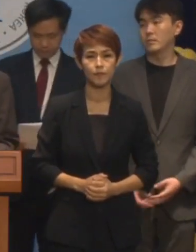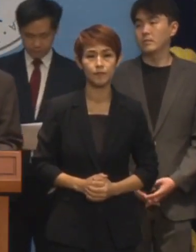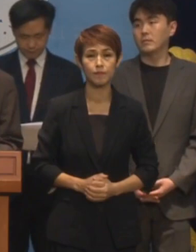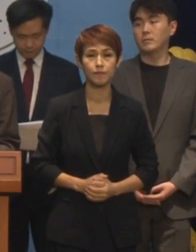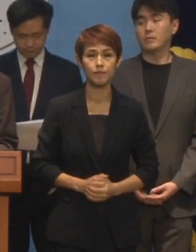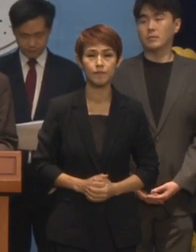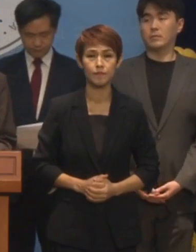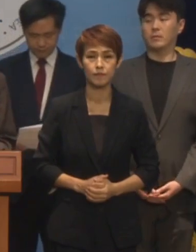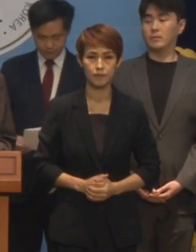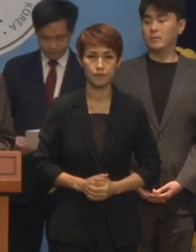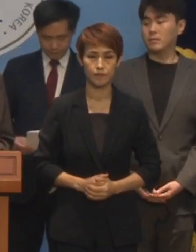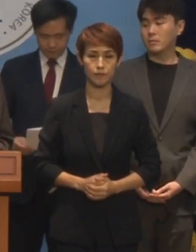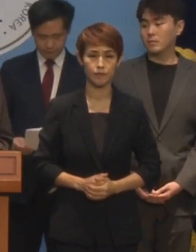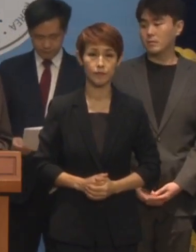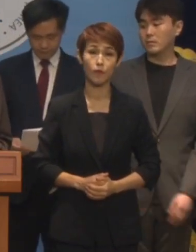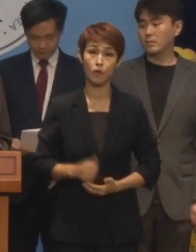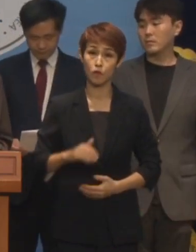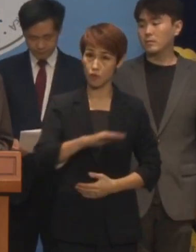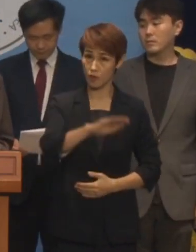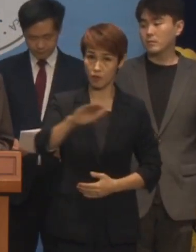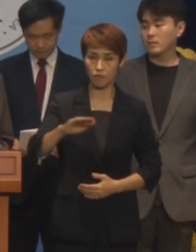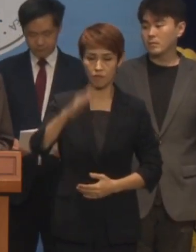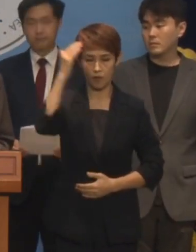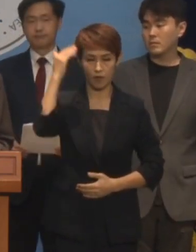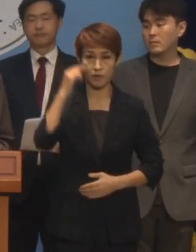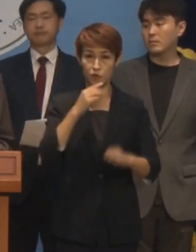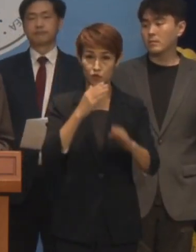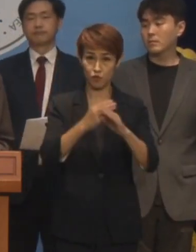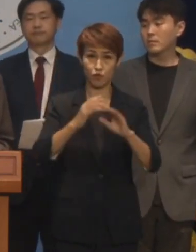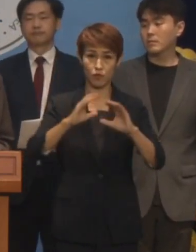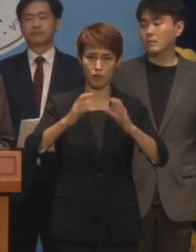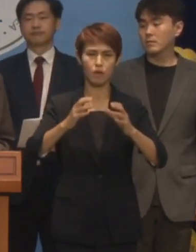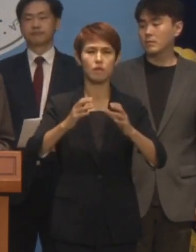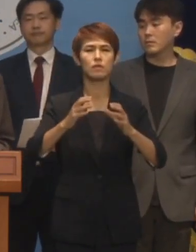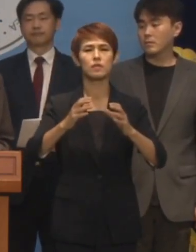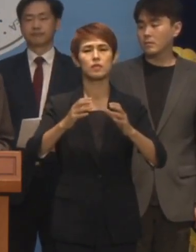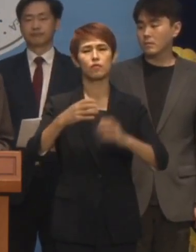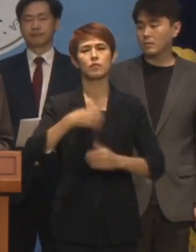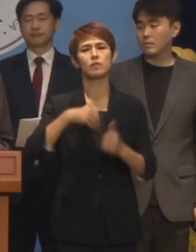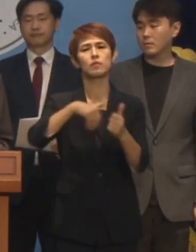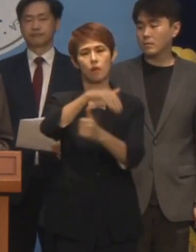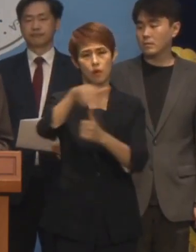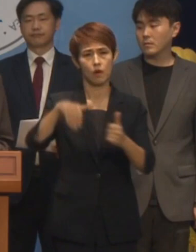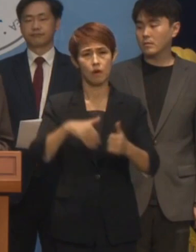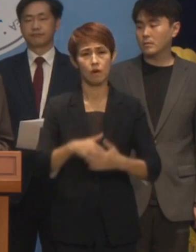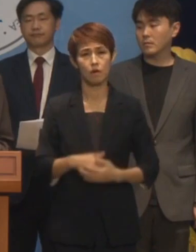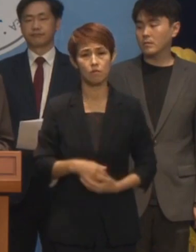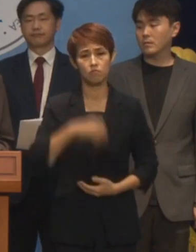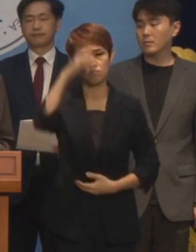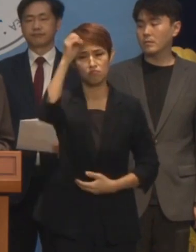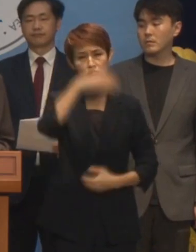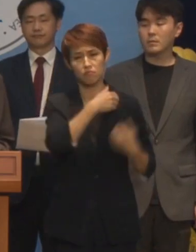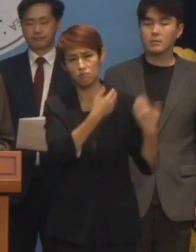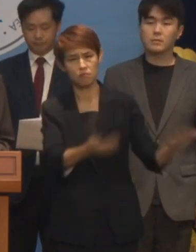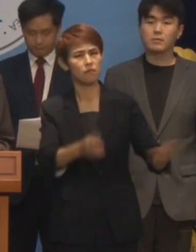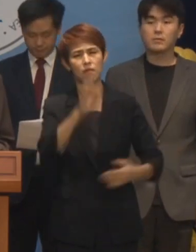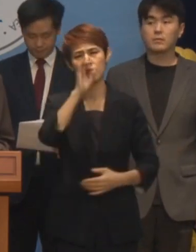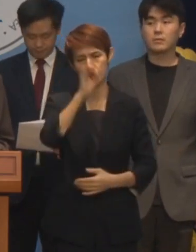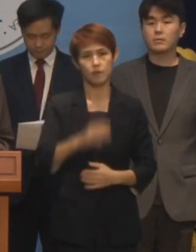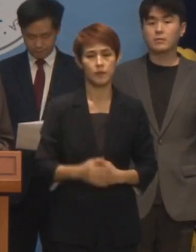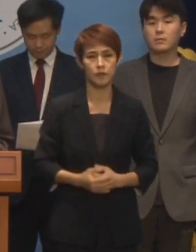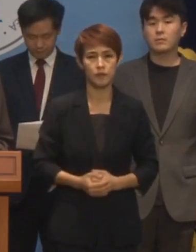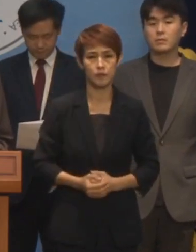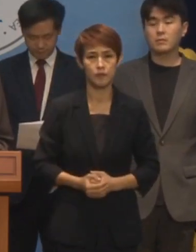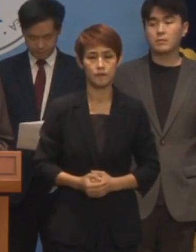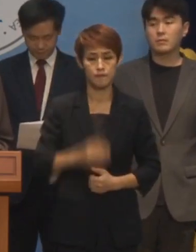우리는 대한민국 민주공화국의 위기 앞에서 손 놓고만 있을 수 없습니다.